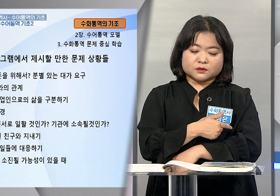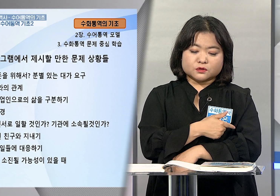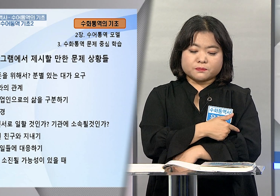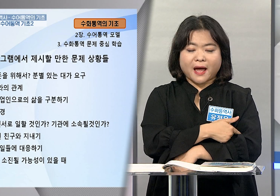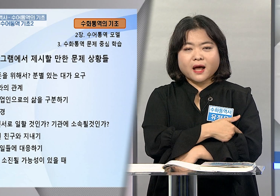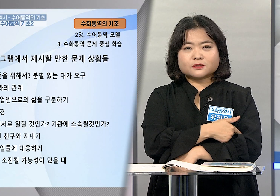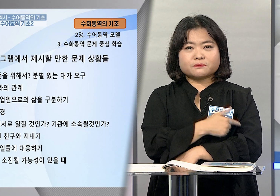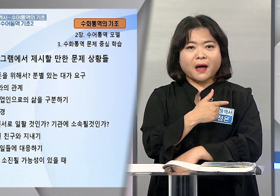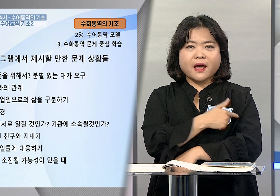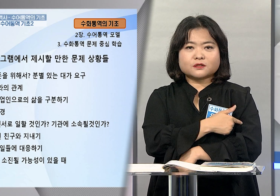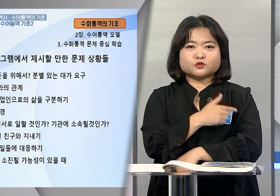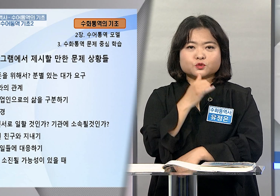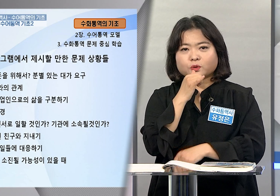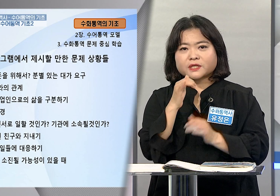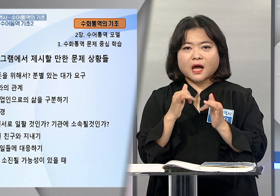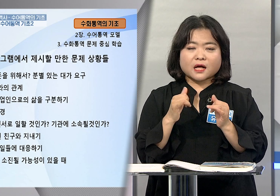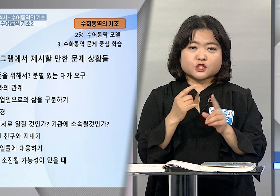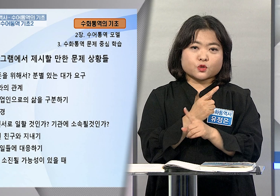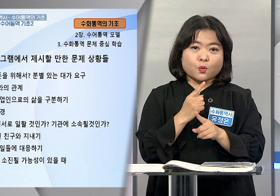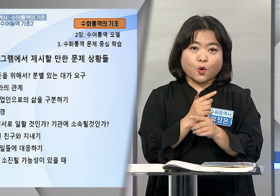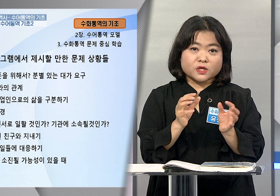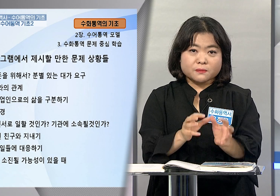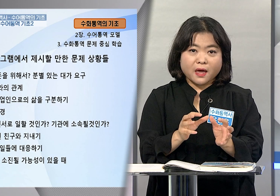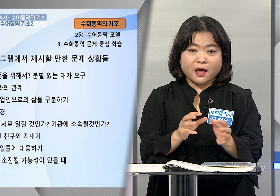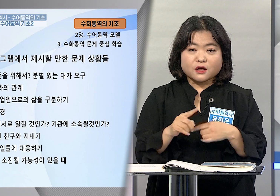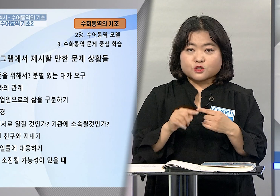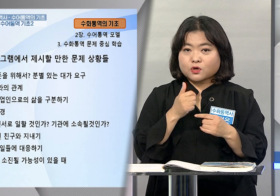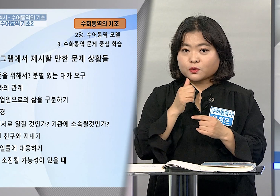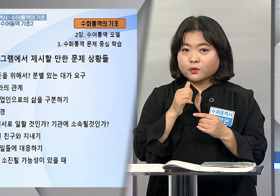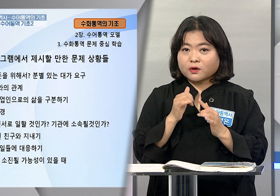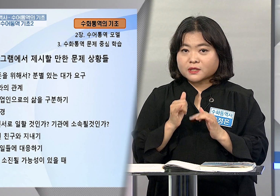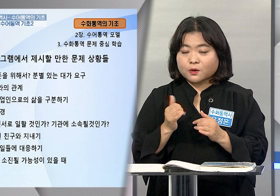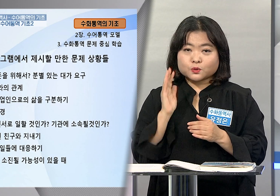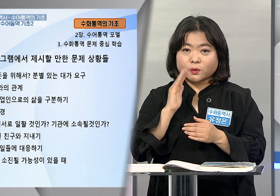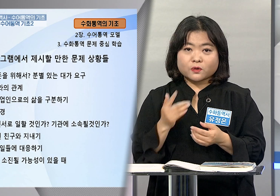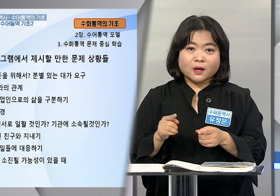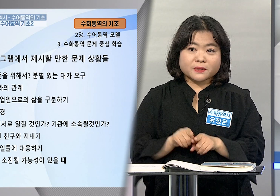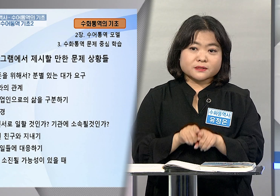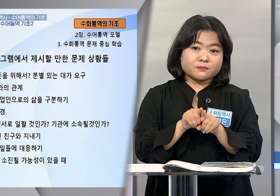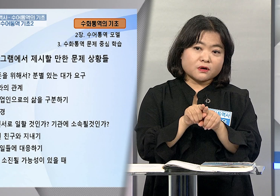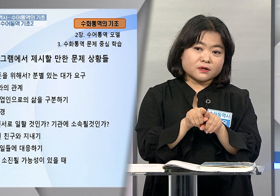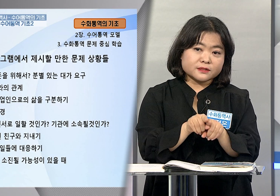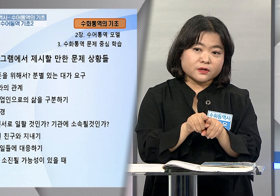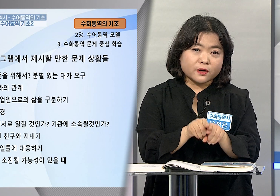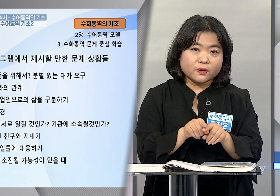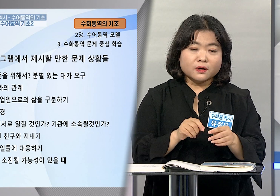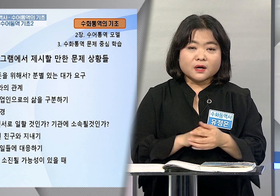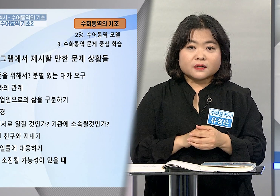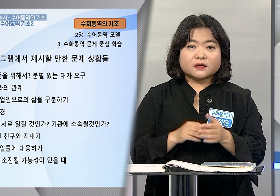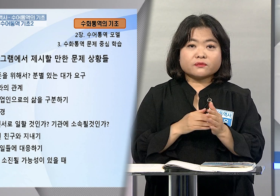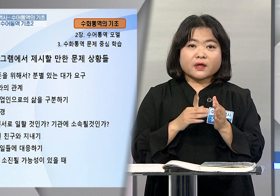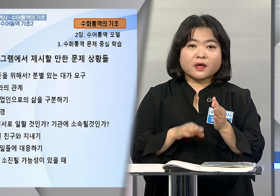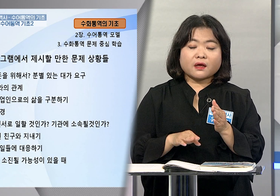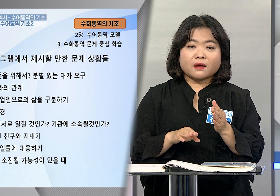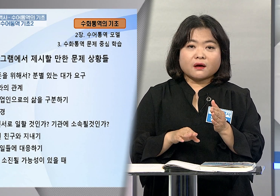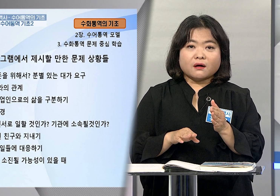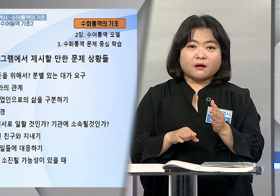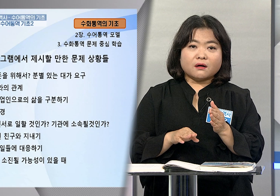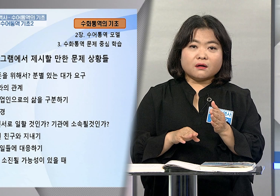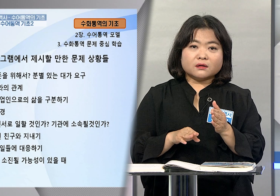어떤 마약 중독자 치료 모임에 수화통역사로 농인과 함께 참여를 했어요. 그런데